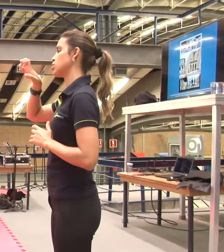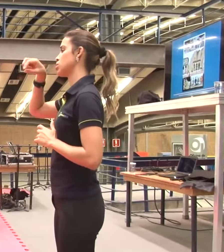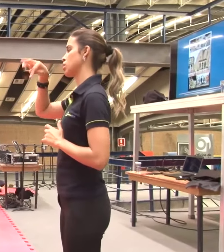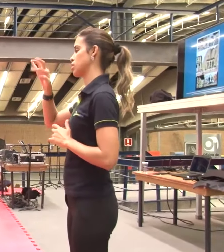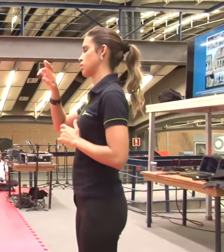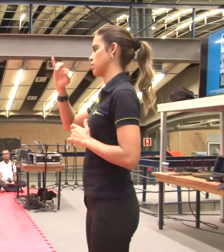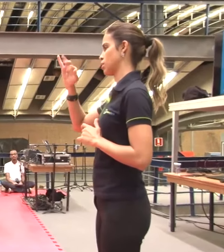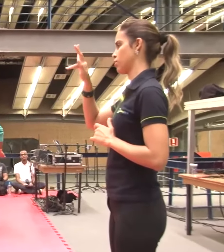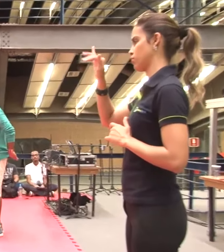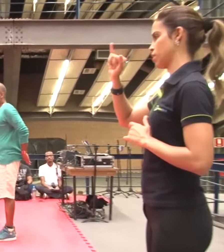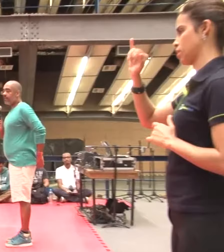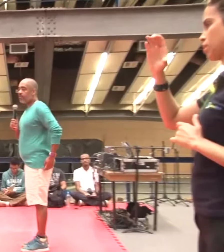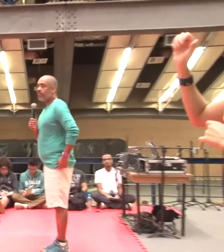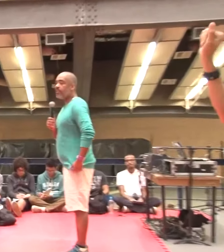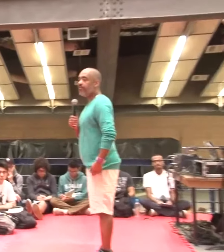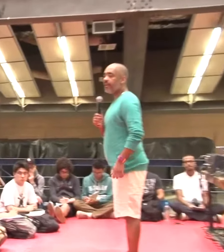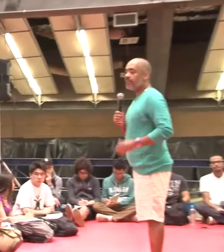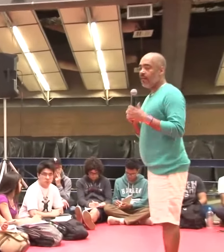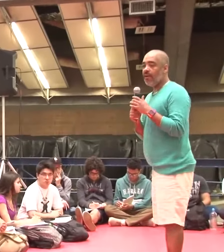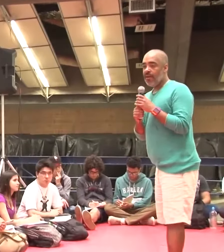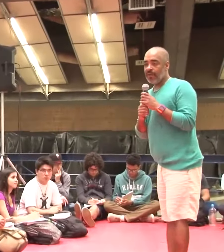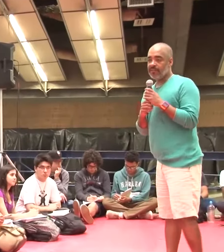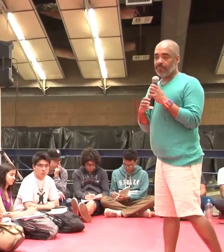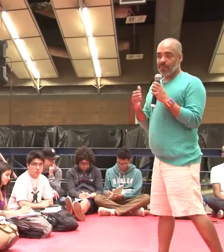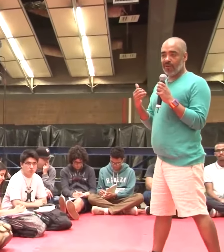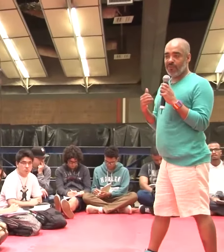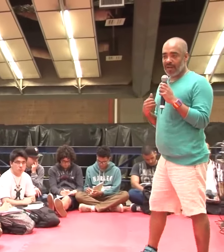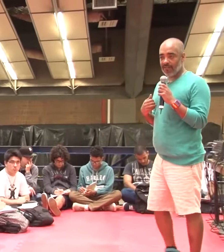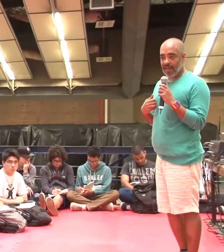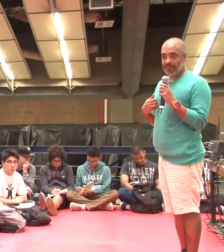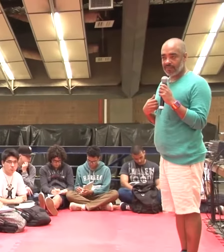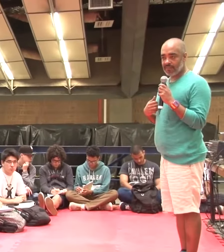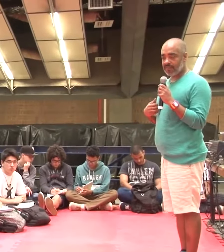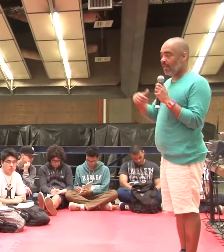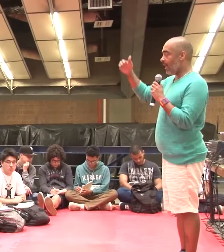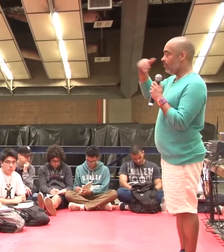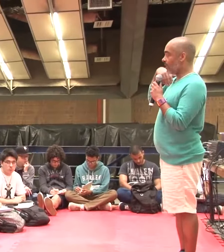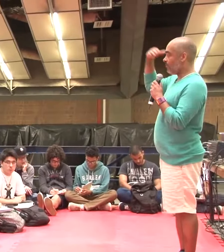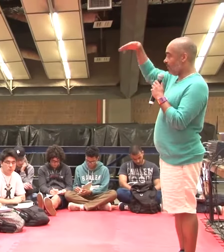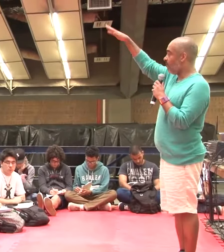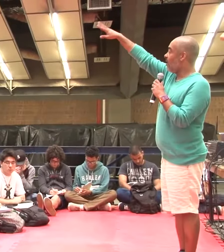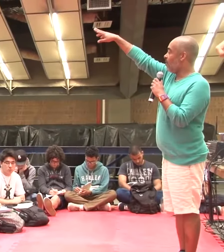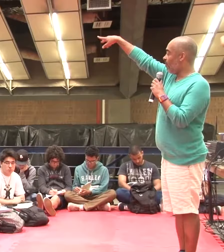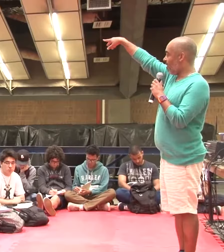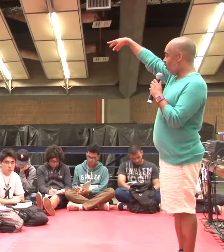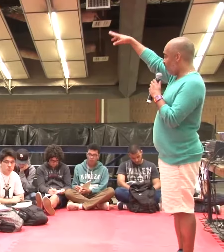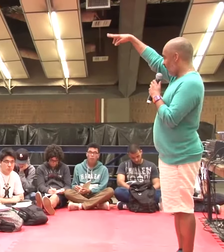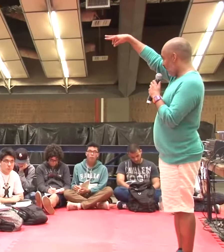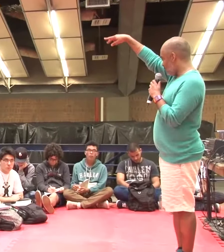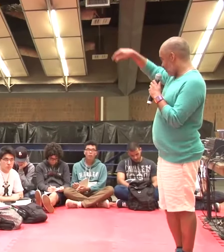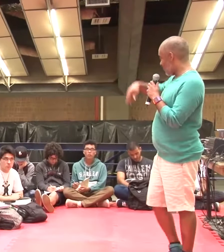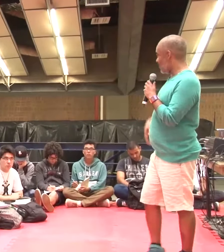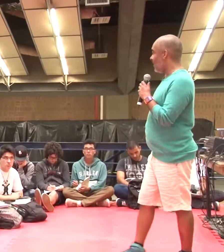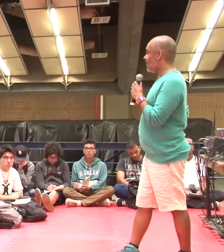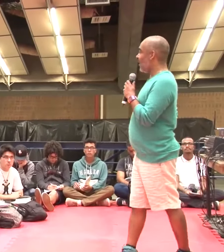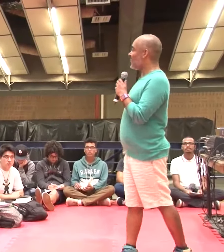ouviu falar? Processo de gentrificação. Por exemplo, quando eu fui morar no Largo de Santa Cecília, lá no Programa Museu e o meu fã-clube, que tem